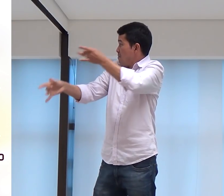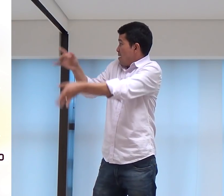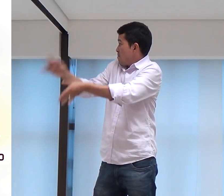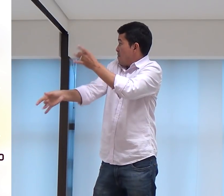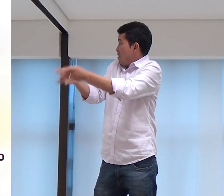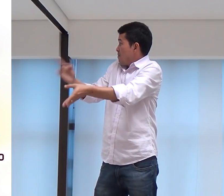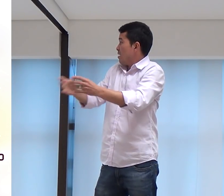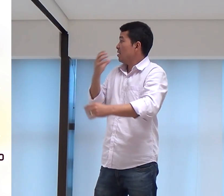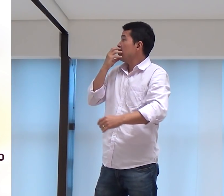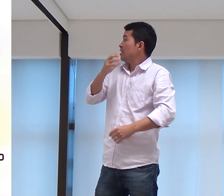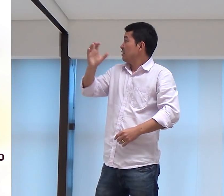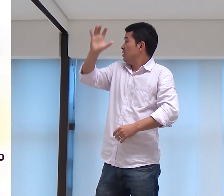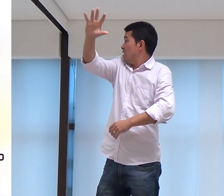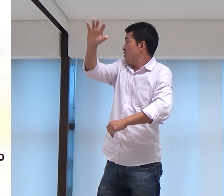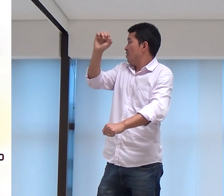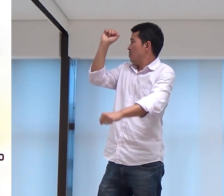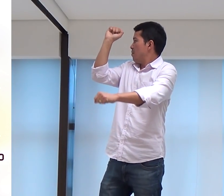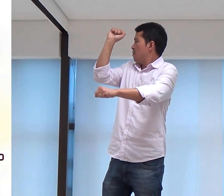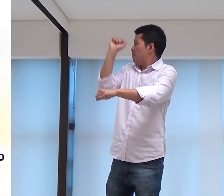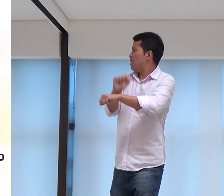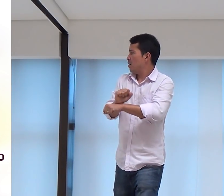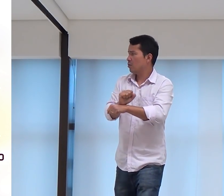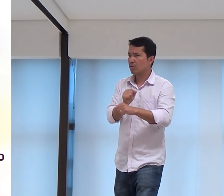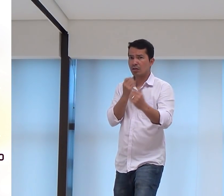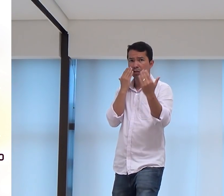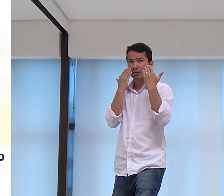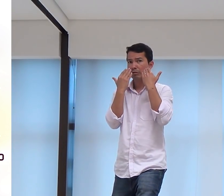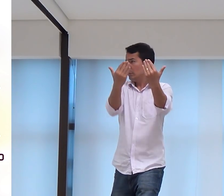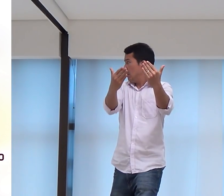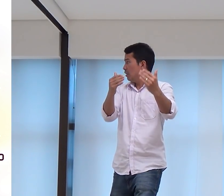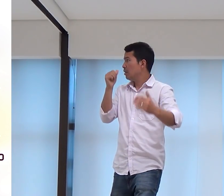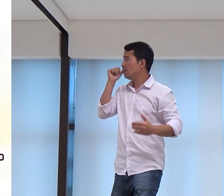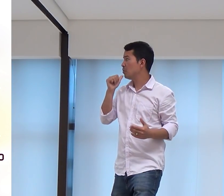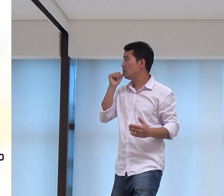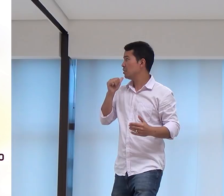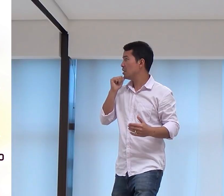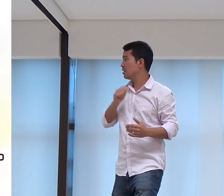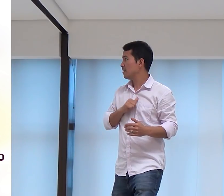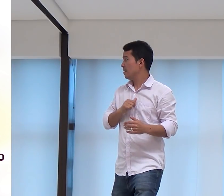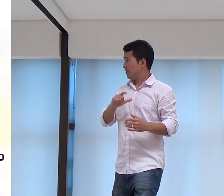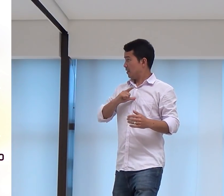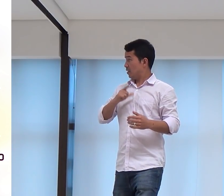a terra. E o dragão parou diante da mulher que havia de dar a luz,